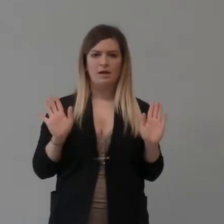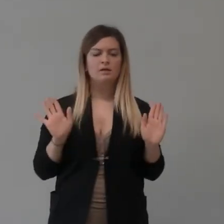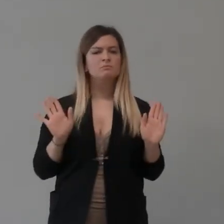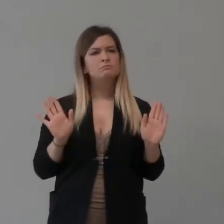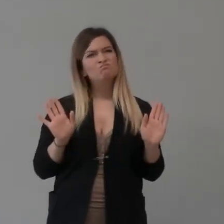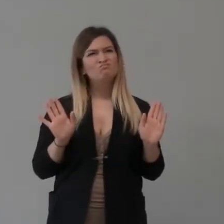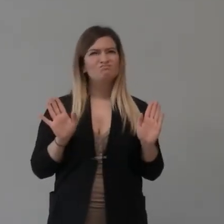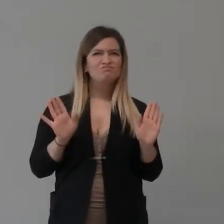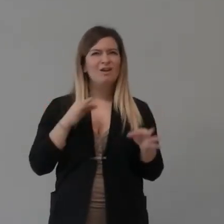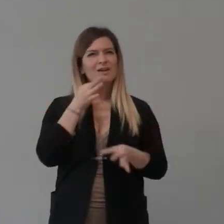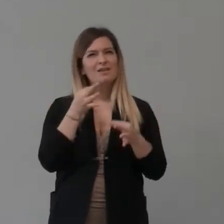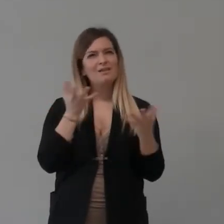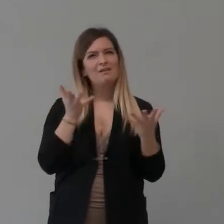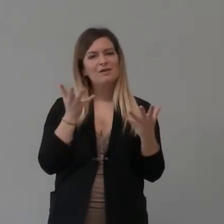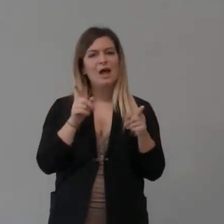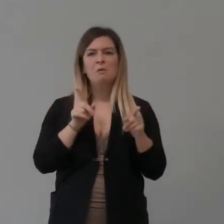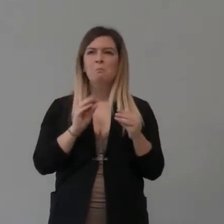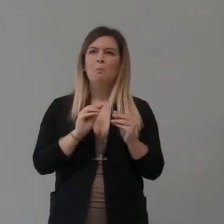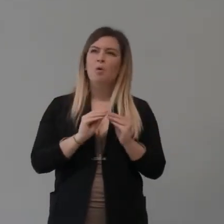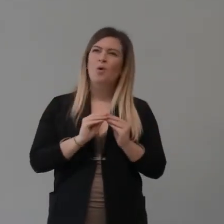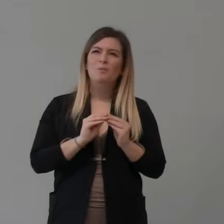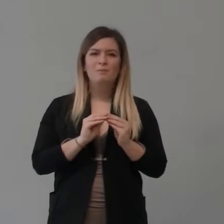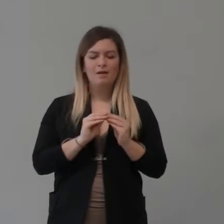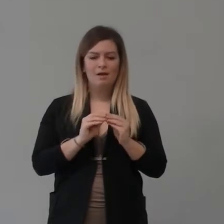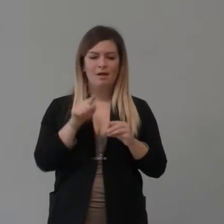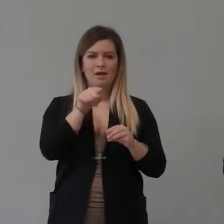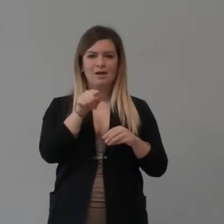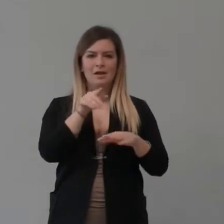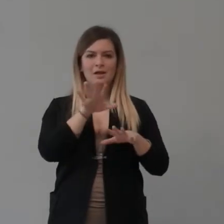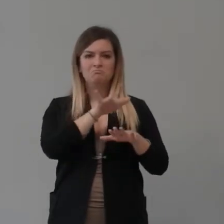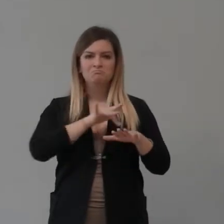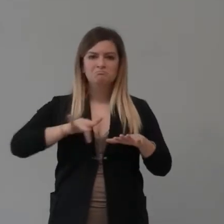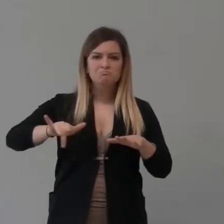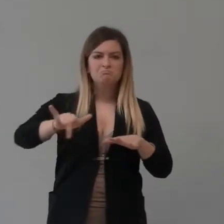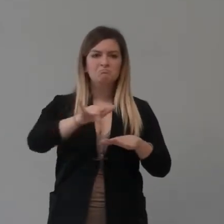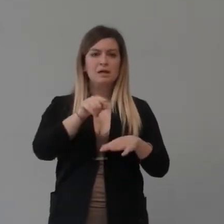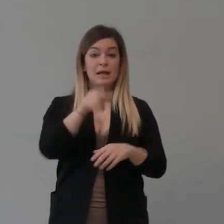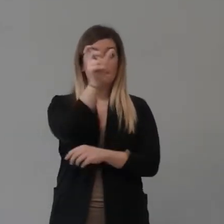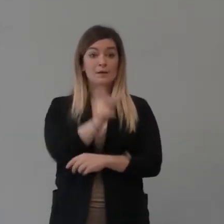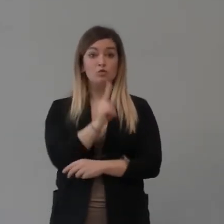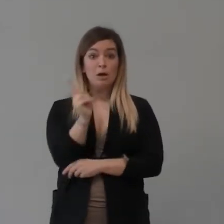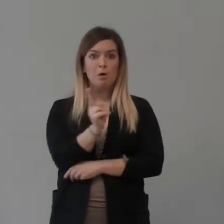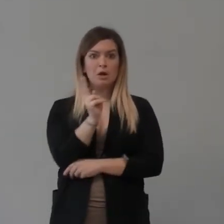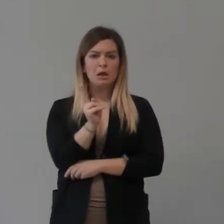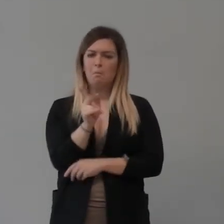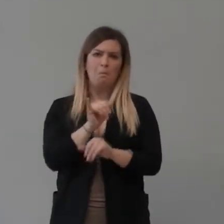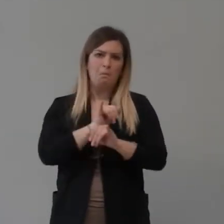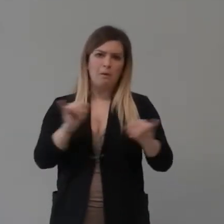se quella tomba non avesse mai ospitato una persona morta, ma una persona viva.